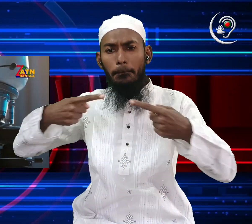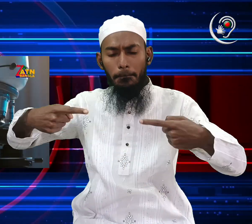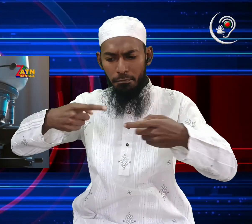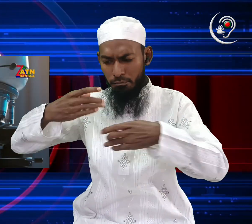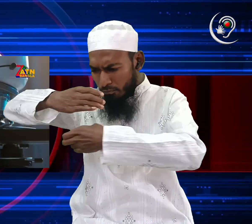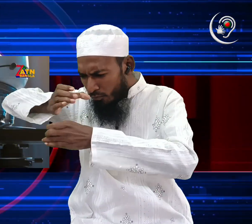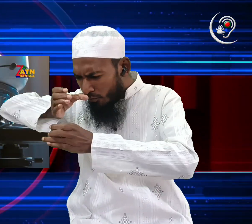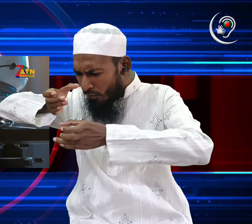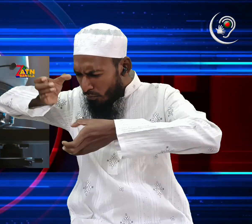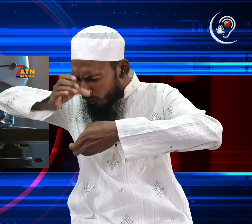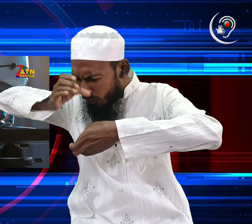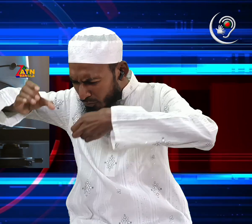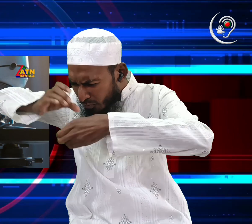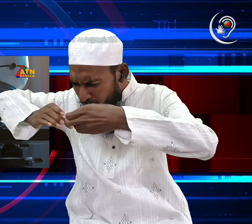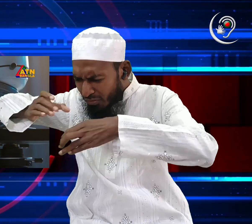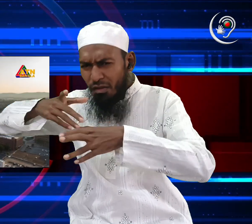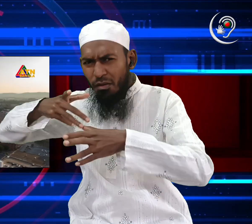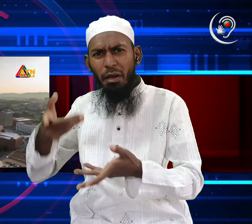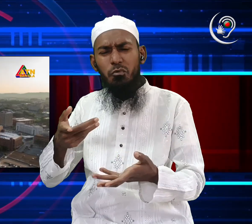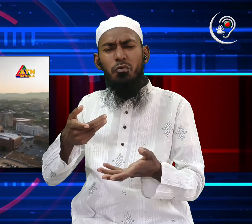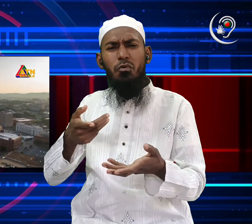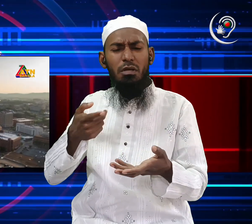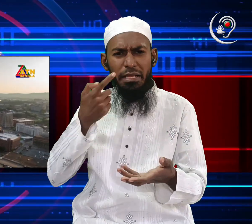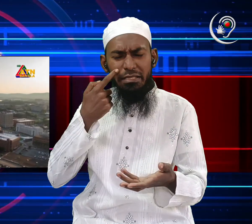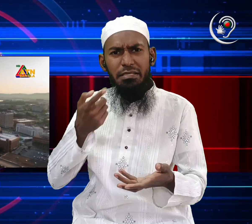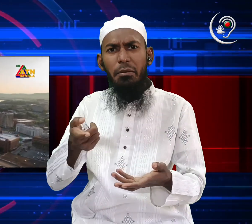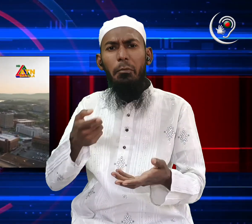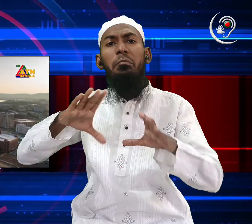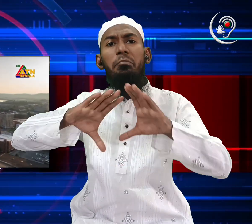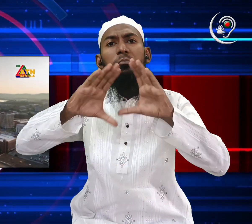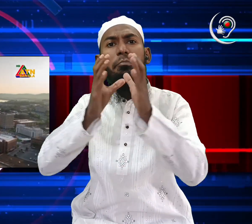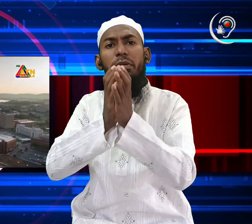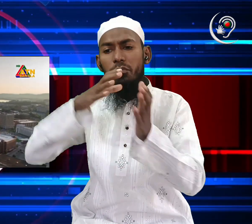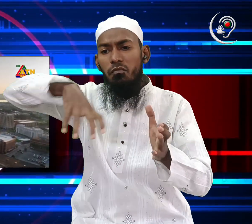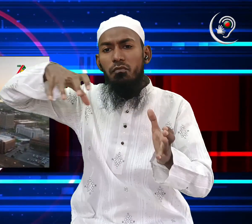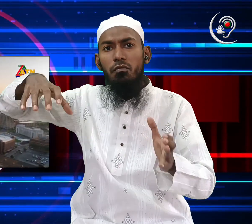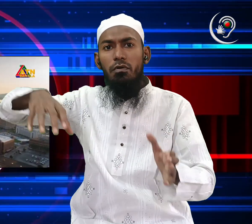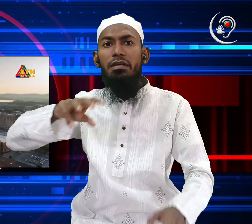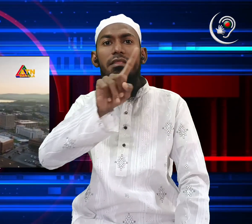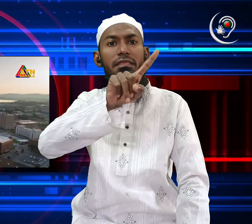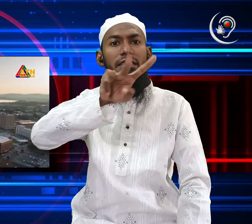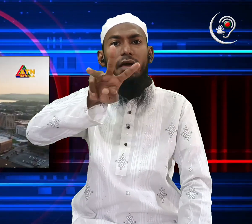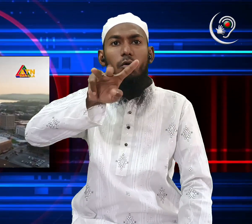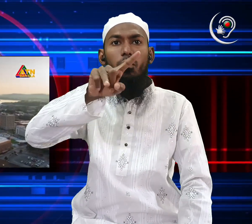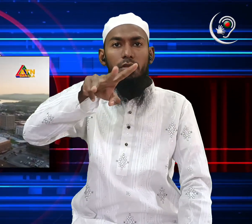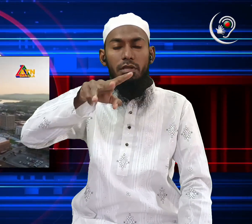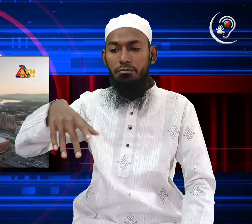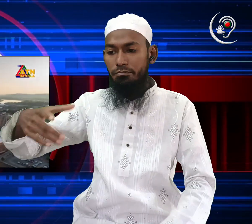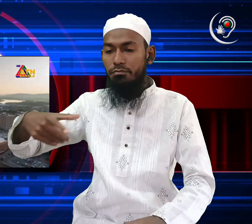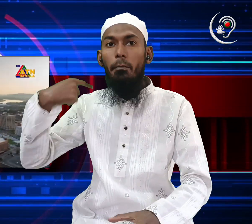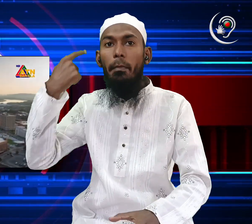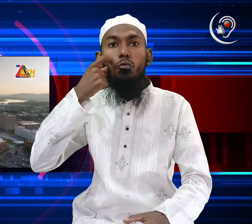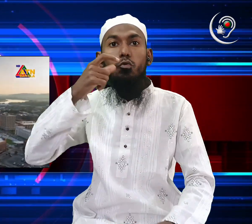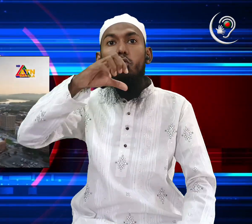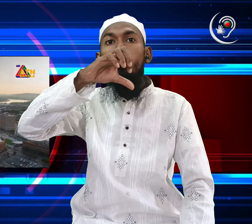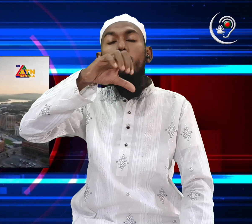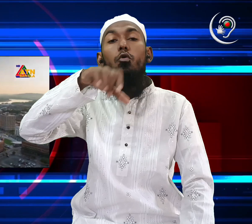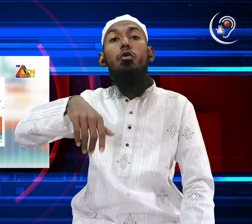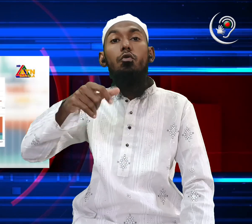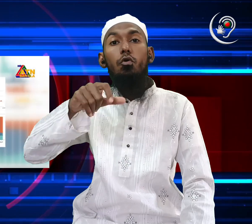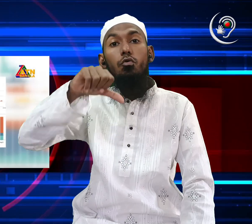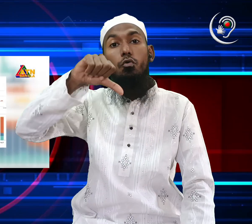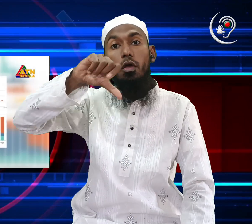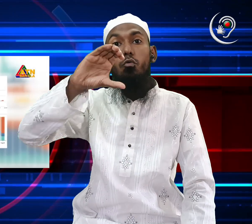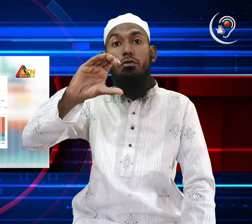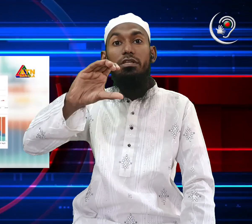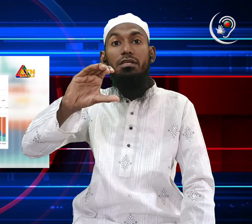গবেষণাটি। গবেষণা কাজের অংশ হিসেবে বিশ্বের ১৩টি দেশের ৯,৯০,০০,০০০ মানুষের তথ্য সংগ্রহ ও বিশ্লেষণ করেছে ডেটা নেটওয়ার্ক।